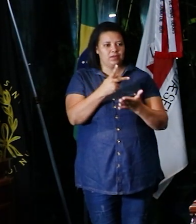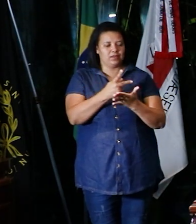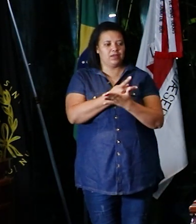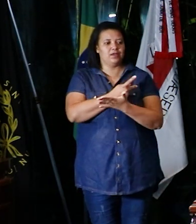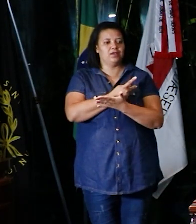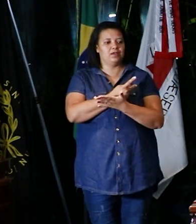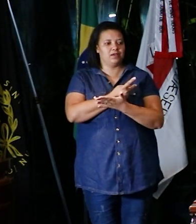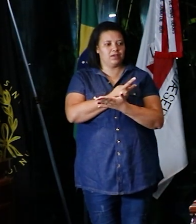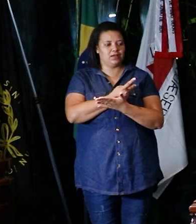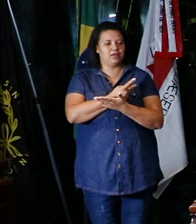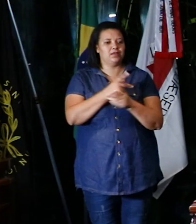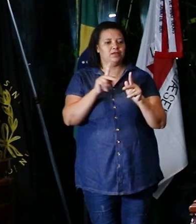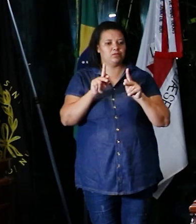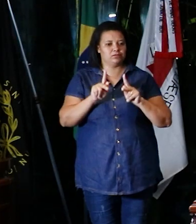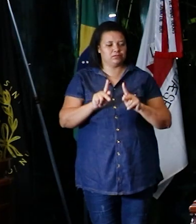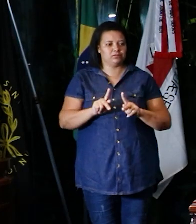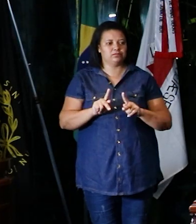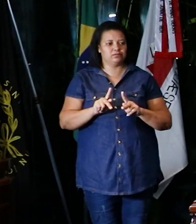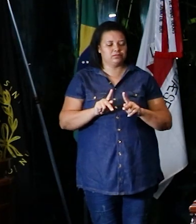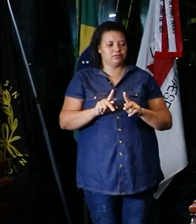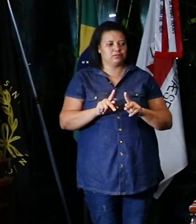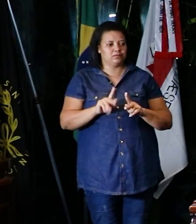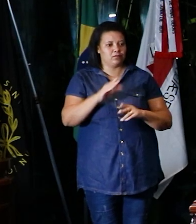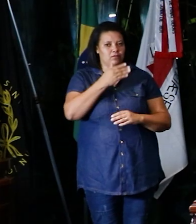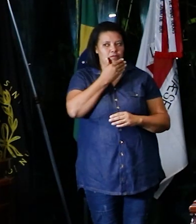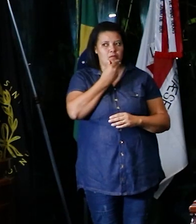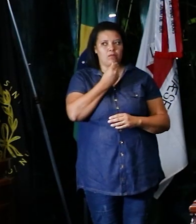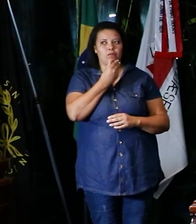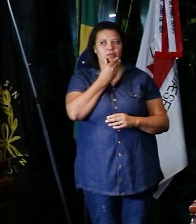que tem uma...